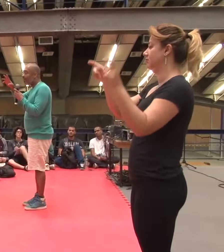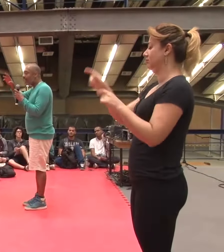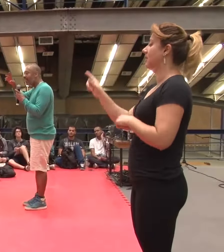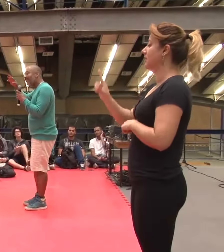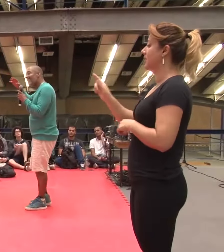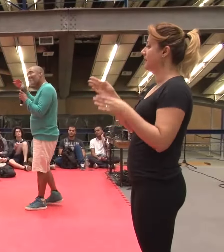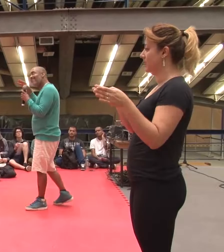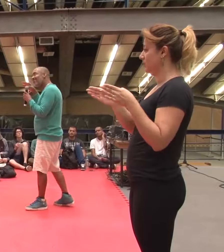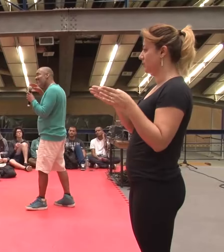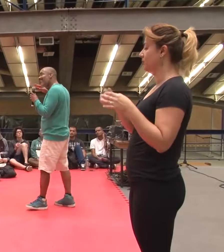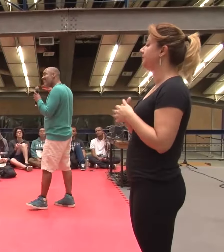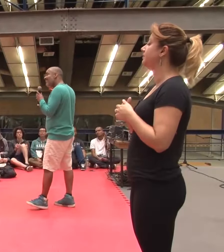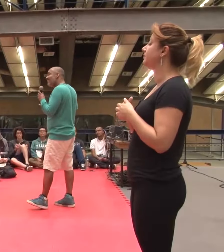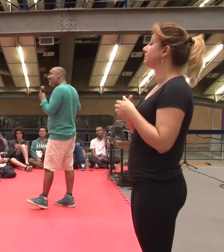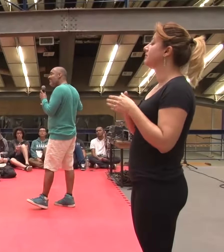coexistem até que